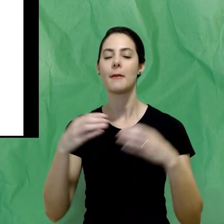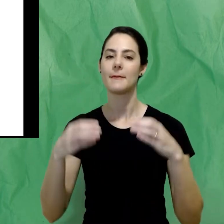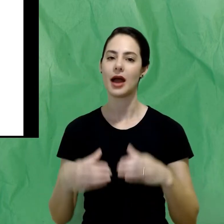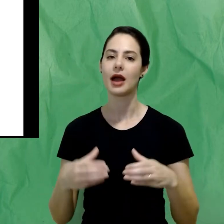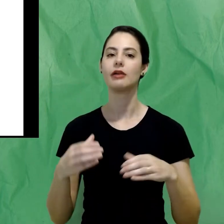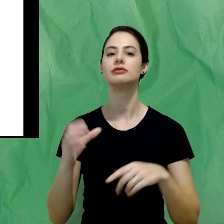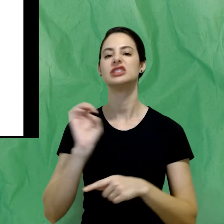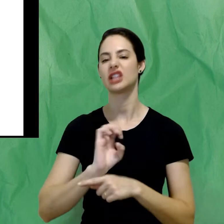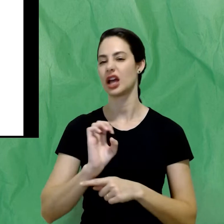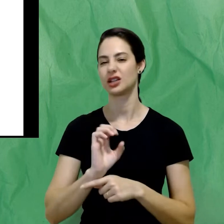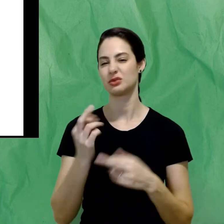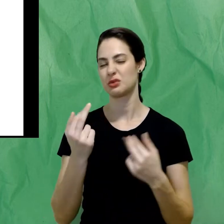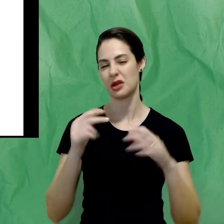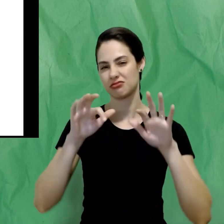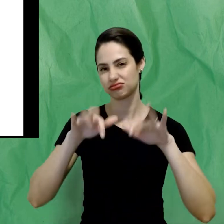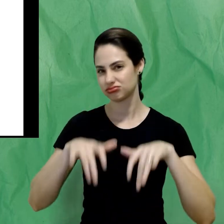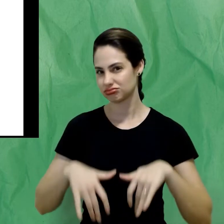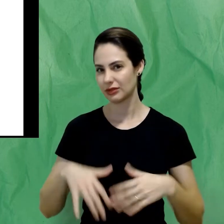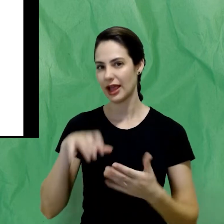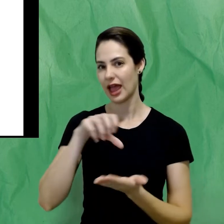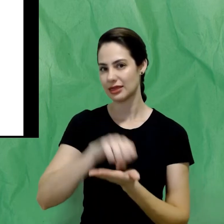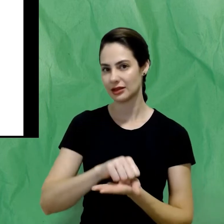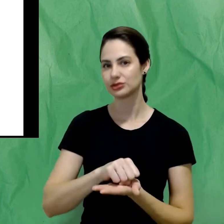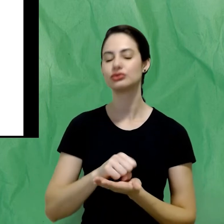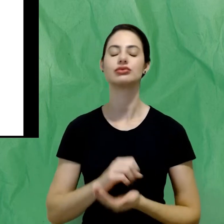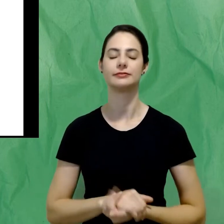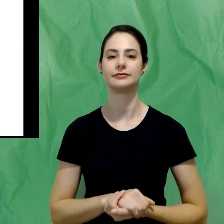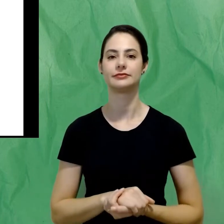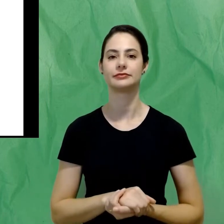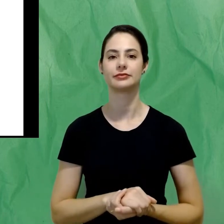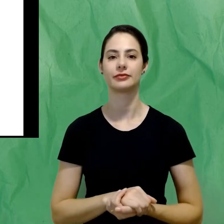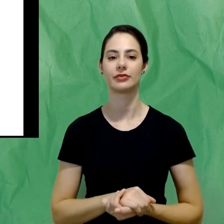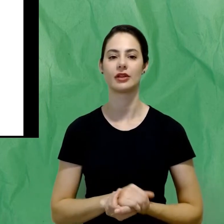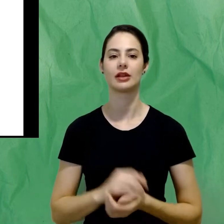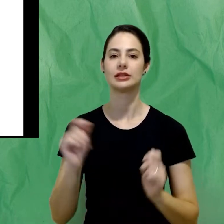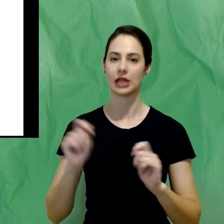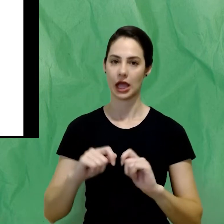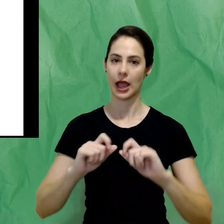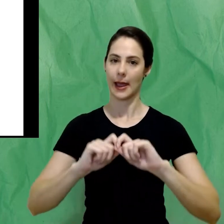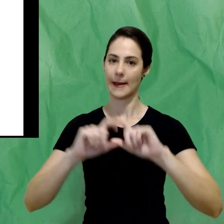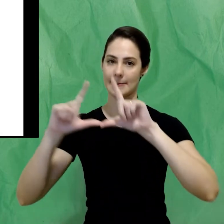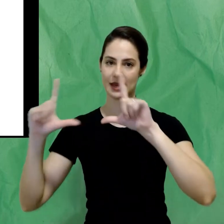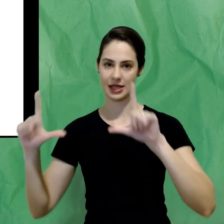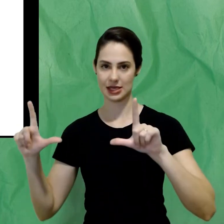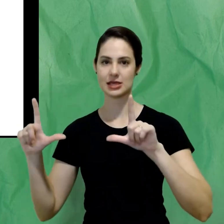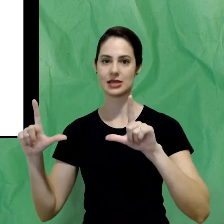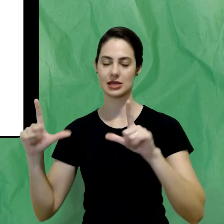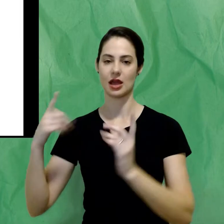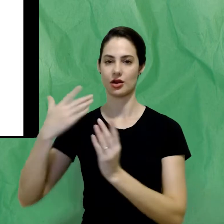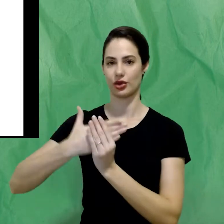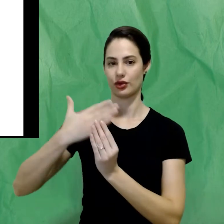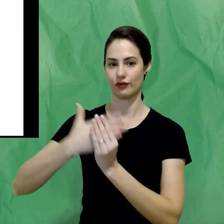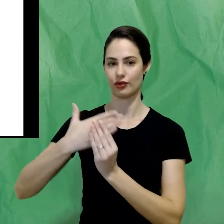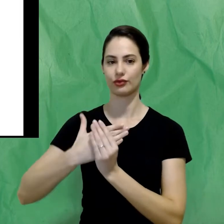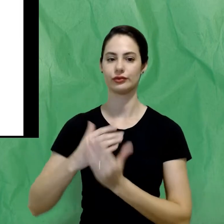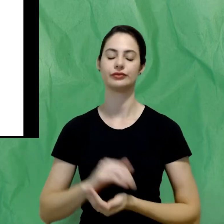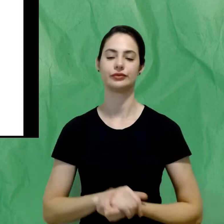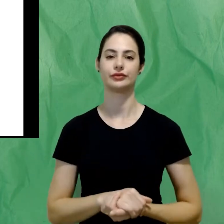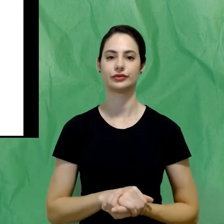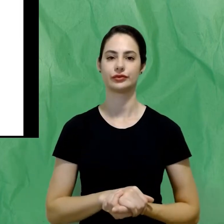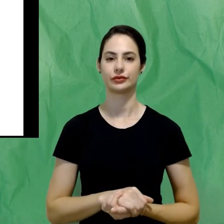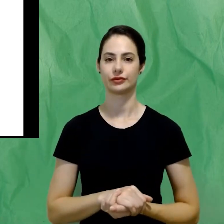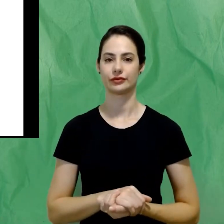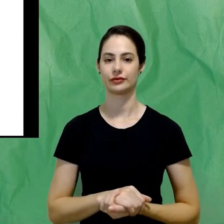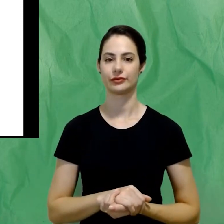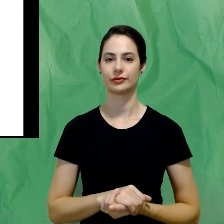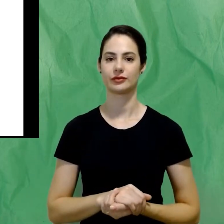ou seja, como se fosse um formulário de cadastro. E esse formulário de cadastro a gente pode abrir um arquivo, que o arquivo é